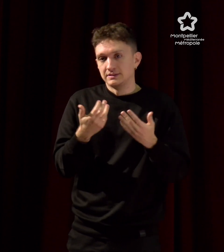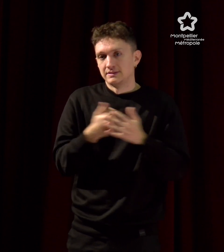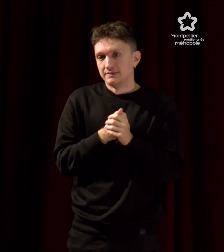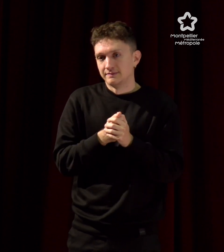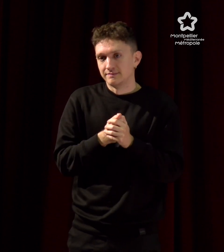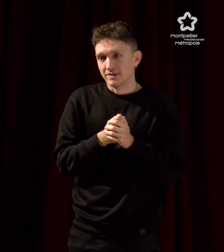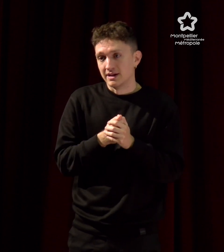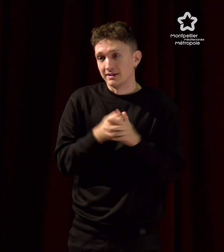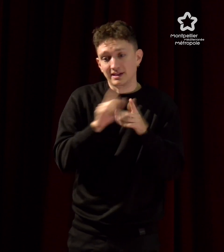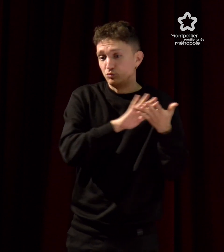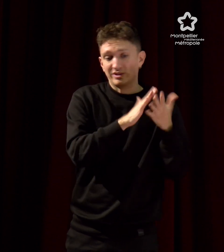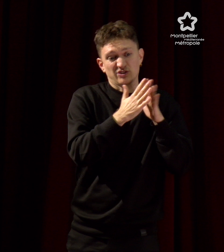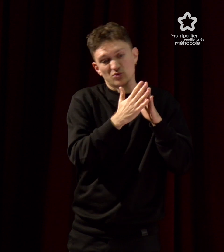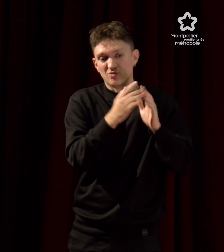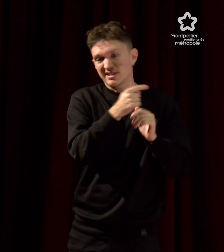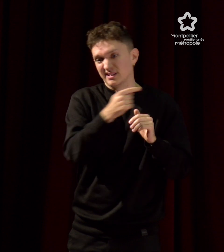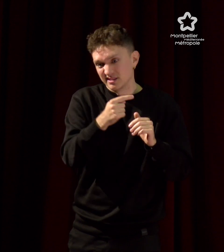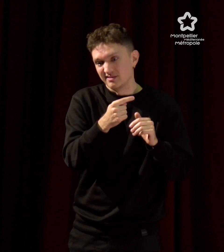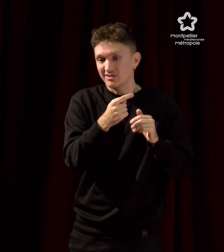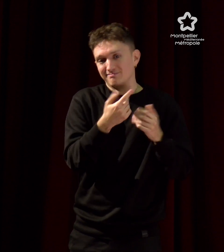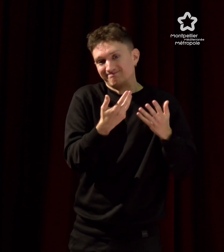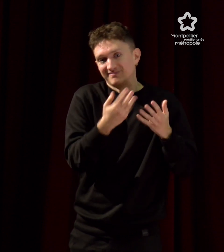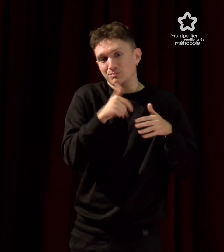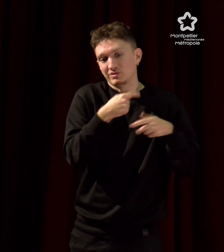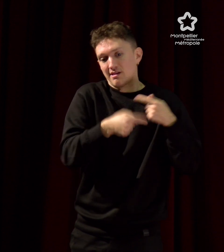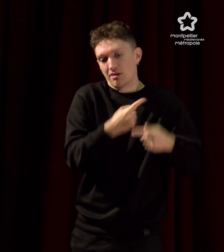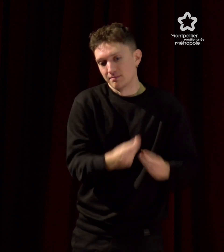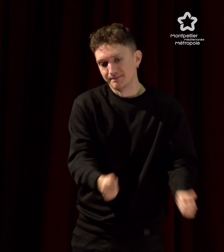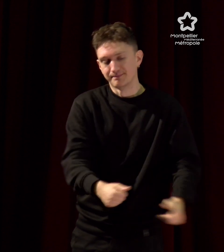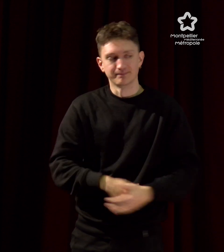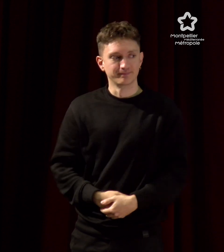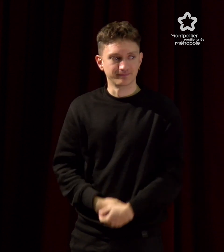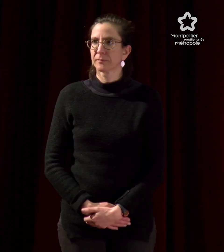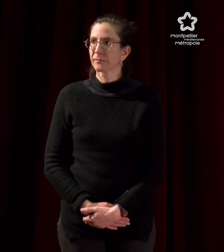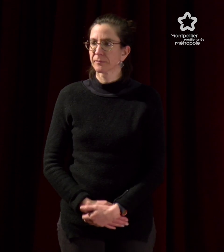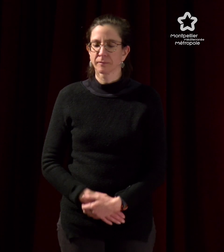mutations délétères, voilà, donc... Merci.